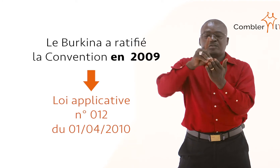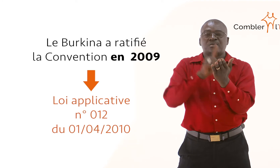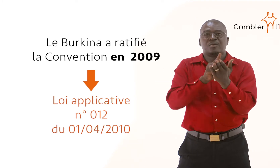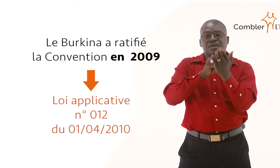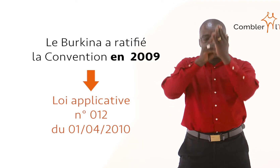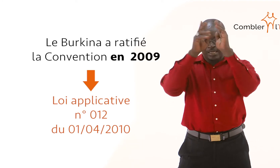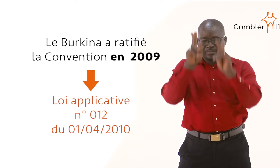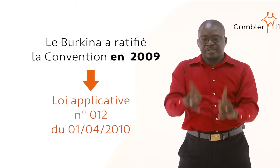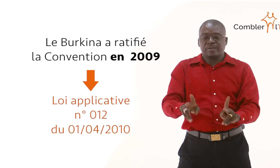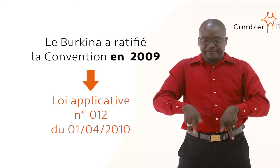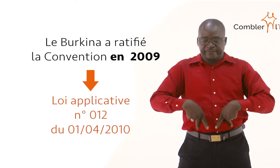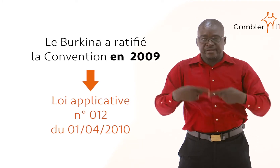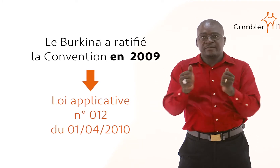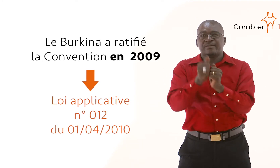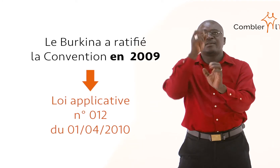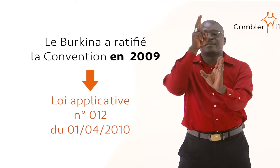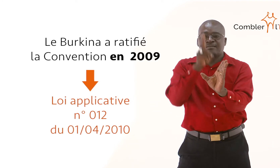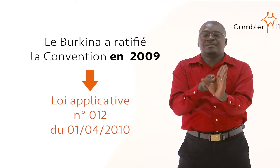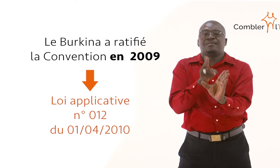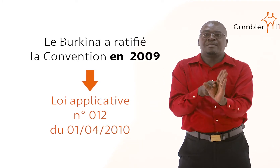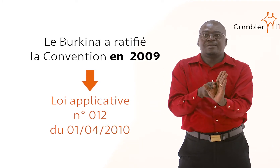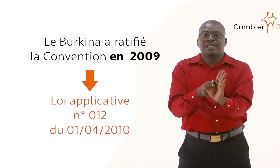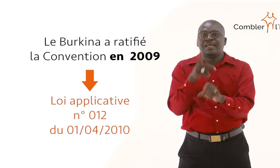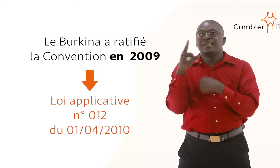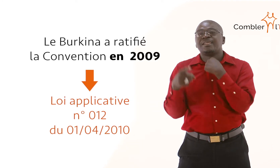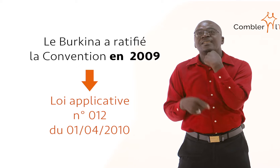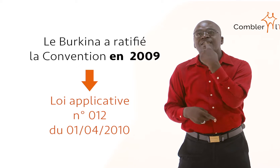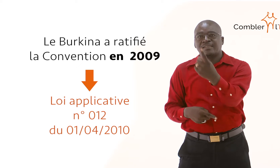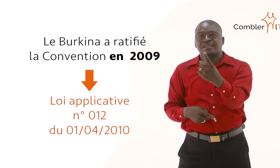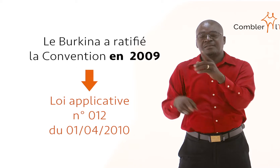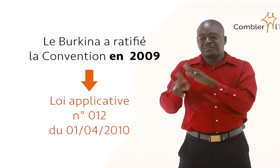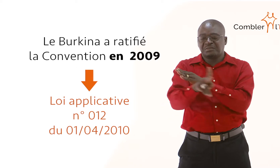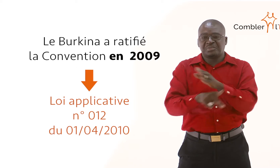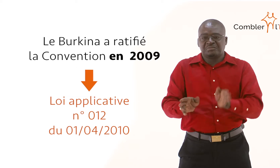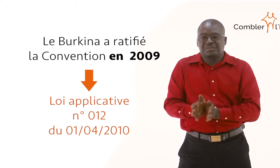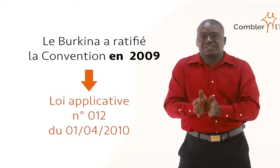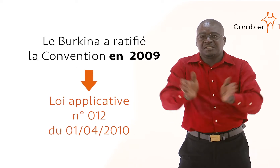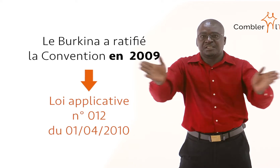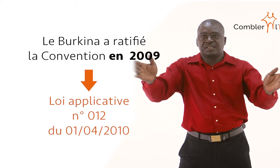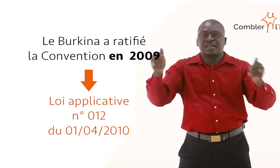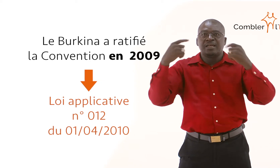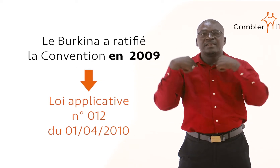des personnes en situation de handicap qui réaffirme ces principes généraux énoncés dans le